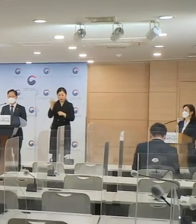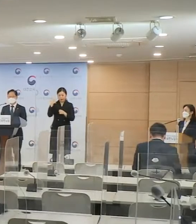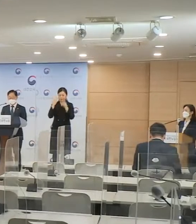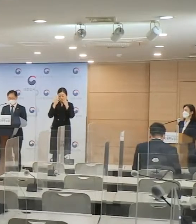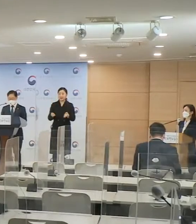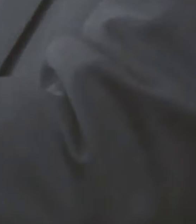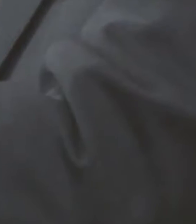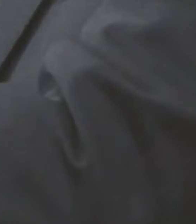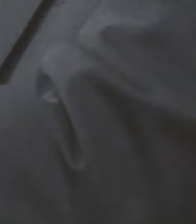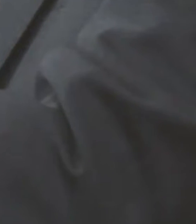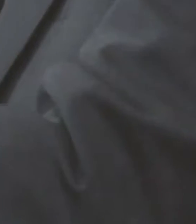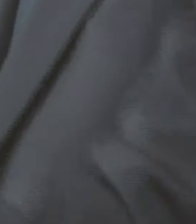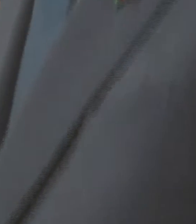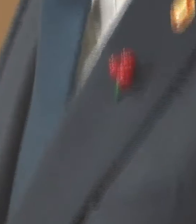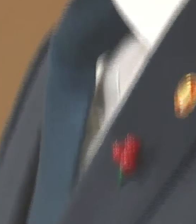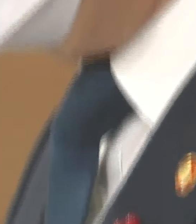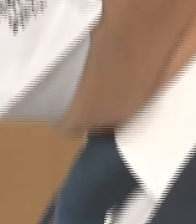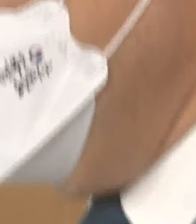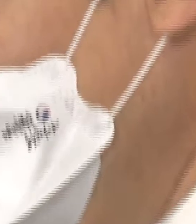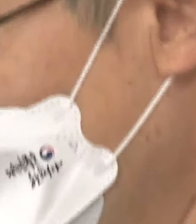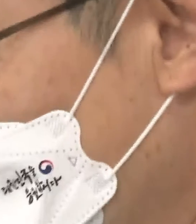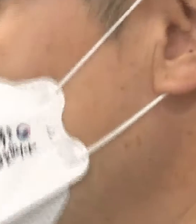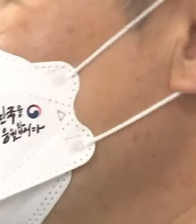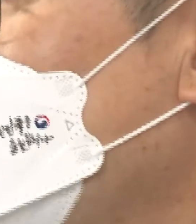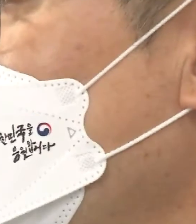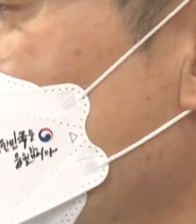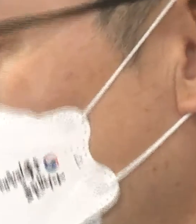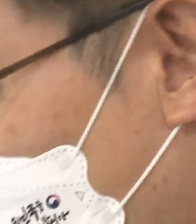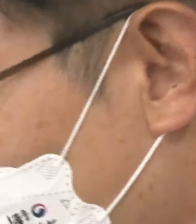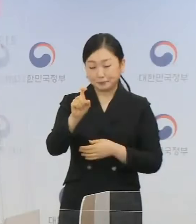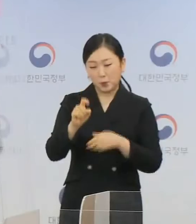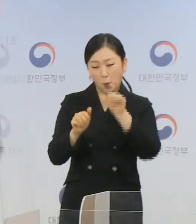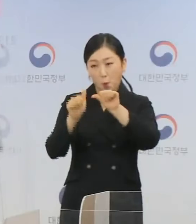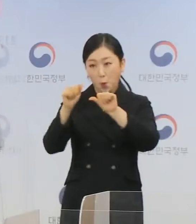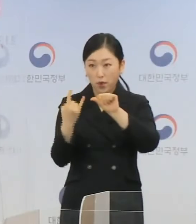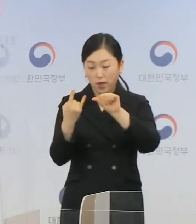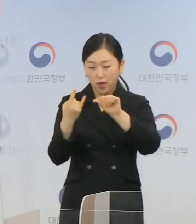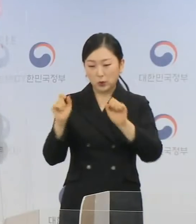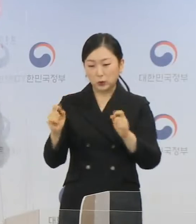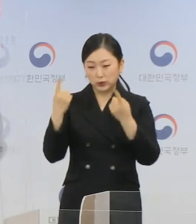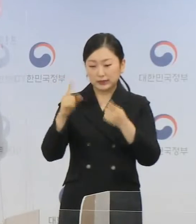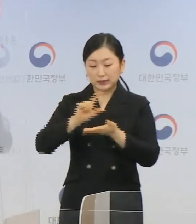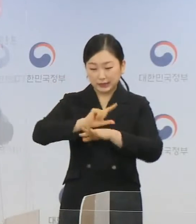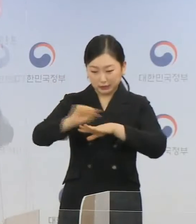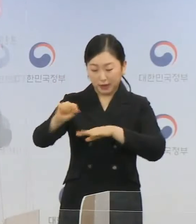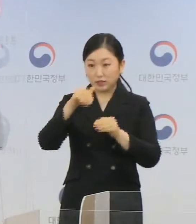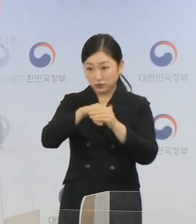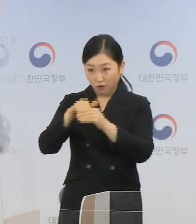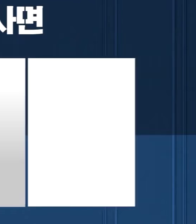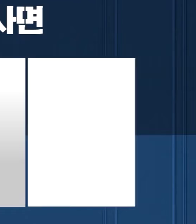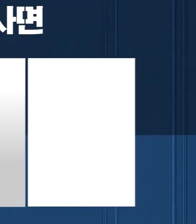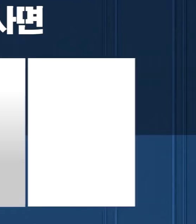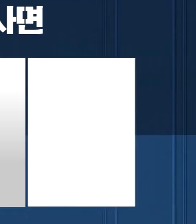이번 특사 대상자는 총 3,094명. 정부는 신년 특별사면의 배경으로 우선 코로나19 확산을